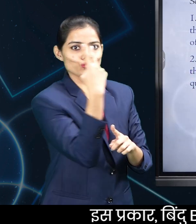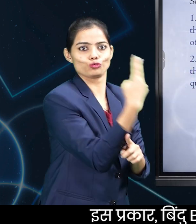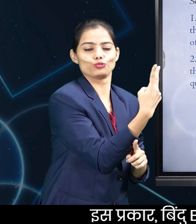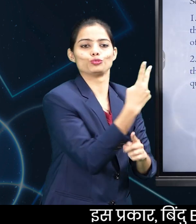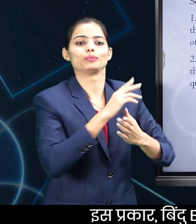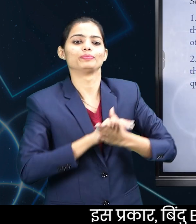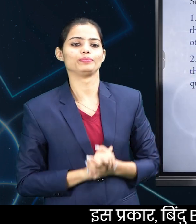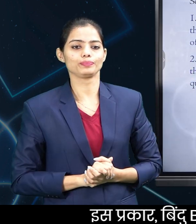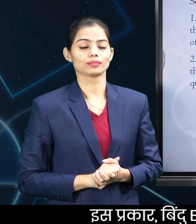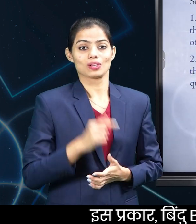में स्थित है।